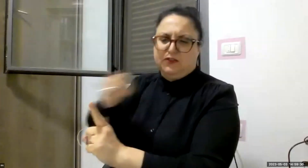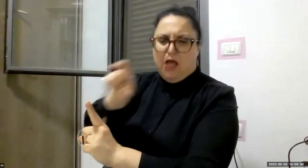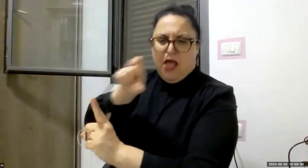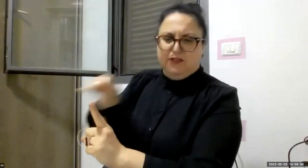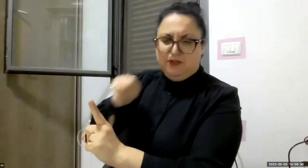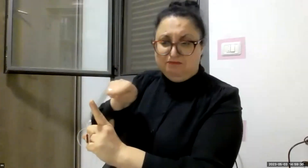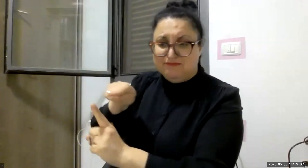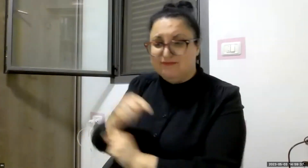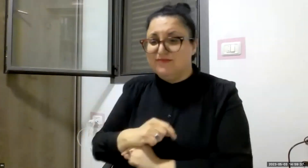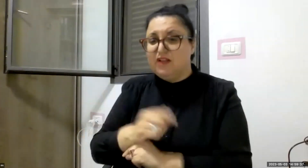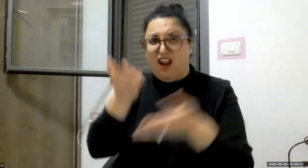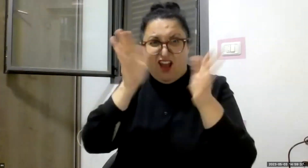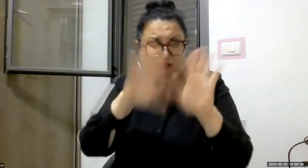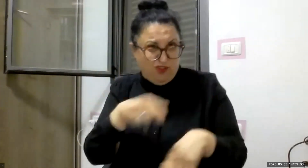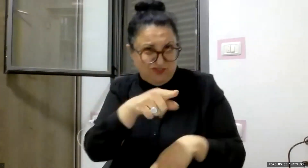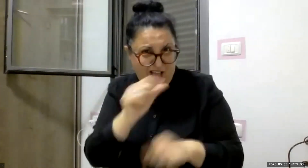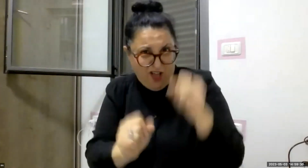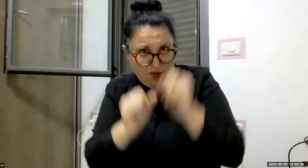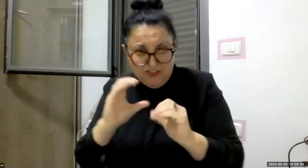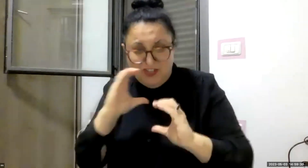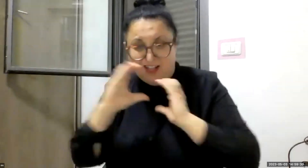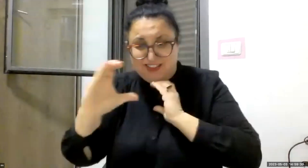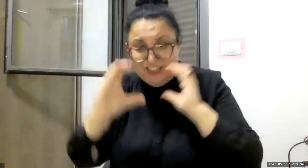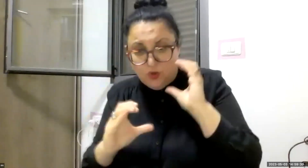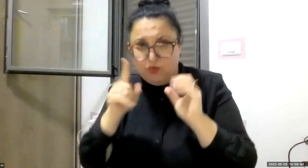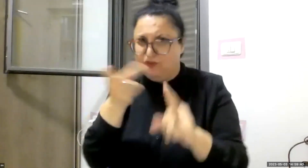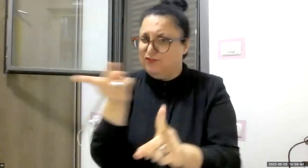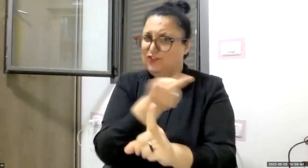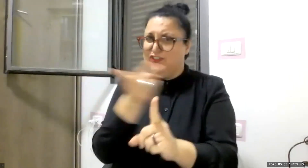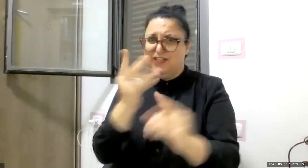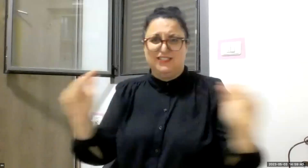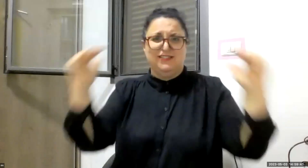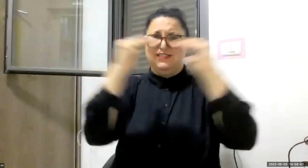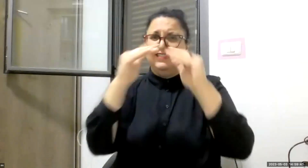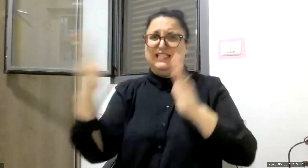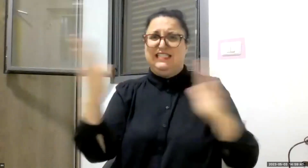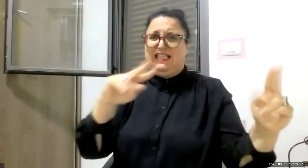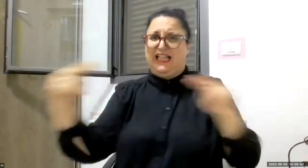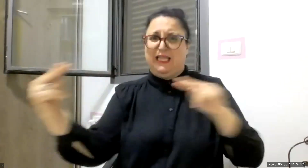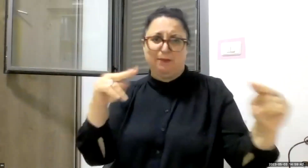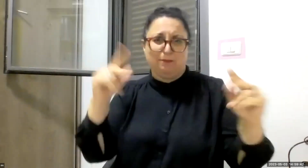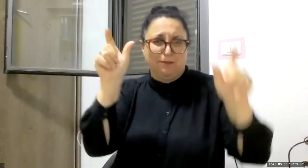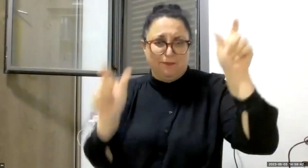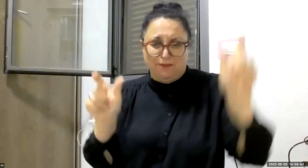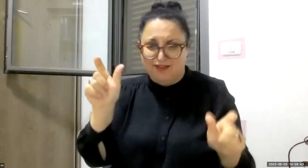על האדם החרש. למרות שהקושי התקשורתי, הוא משותף לשני הצדדים.